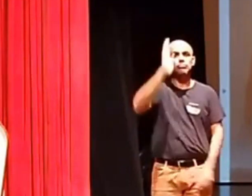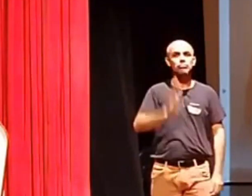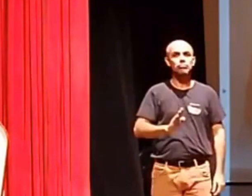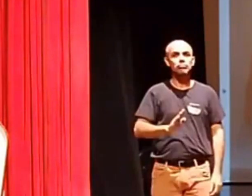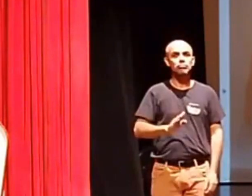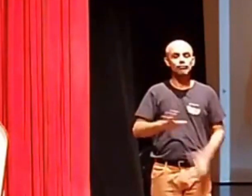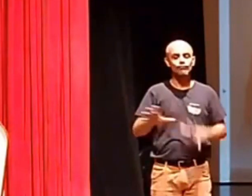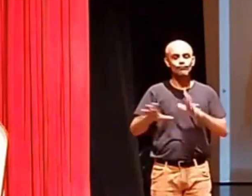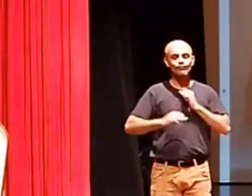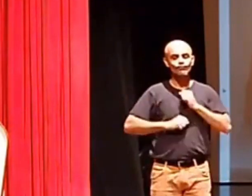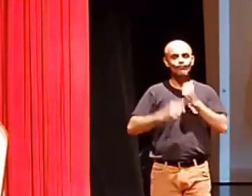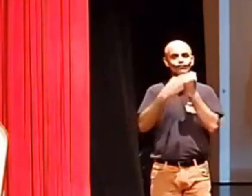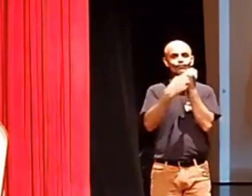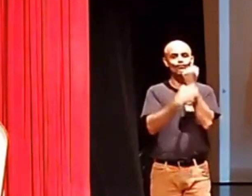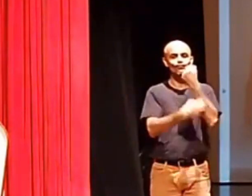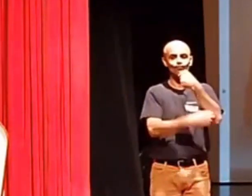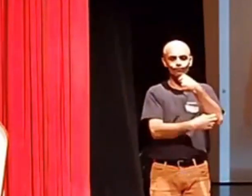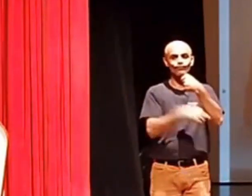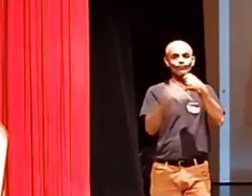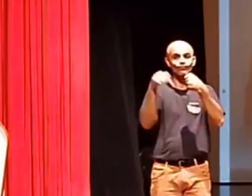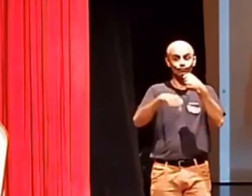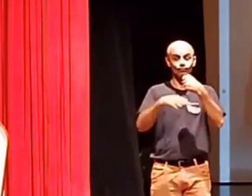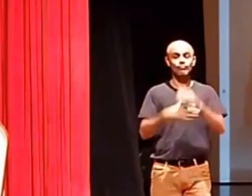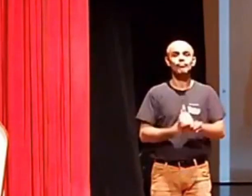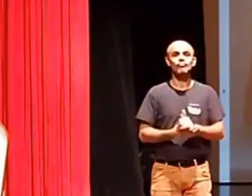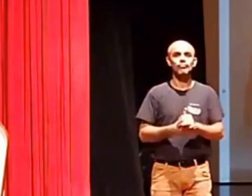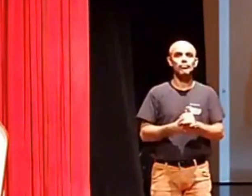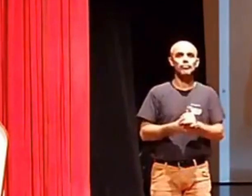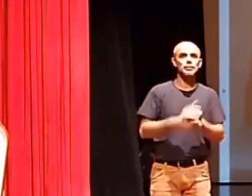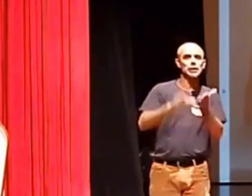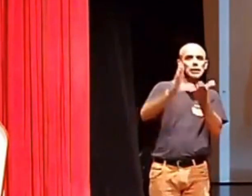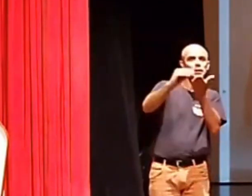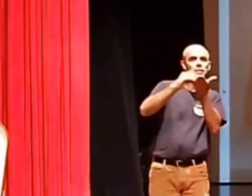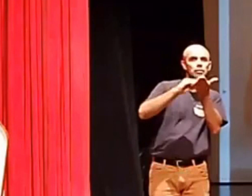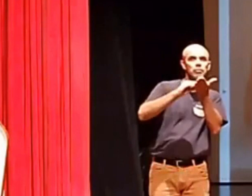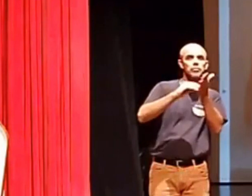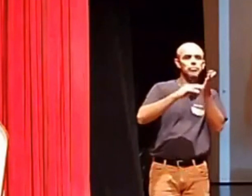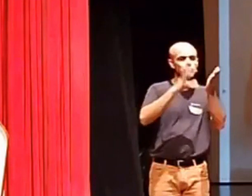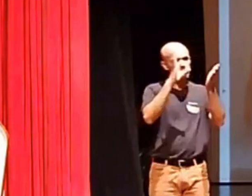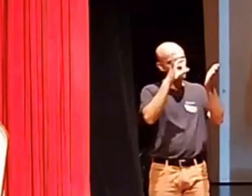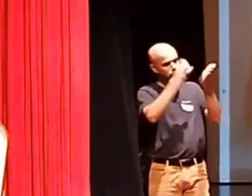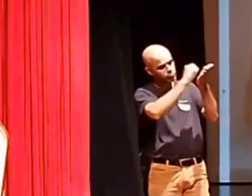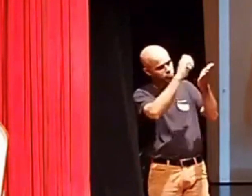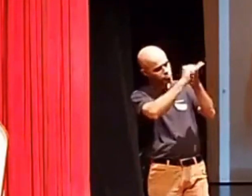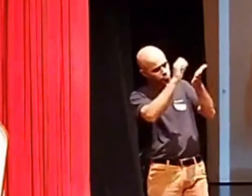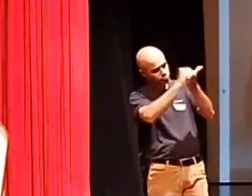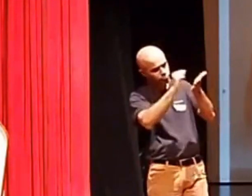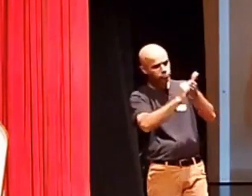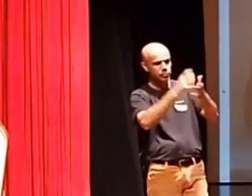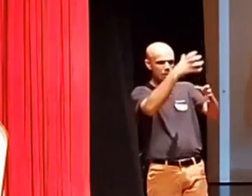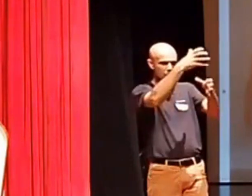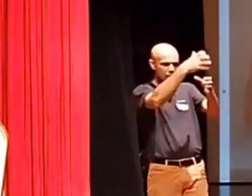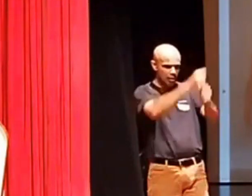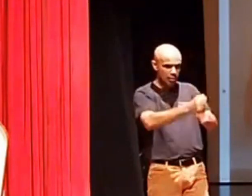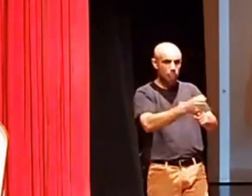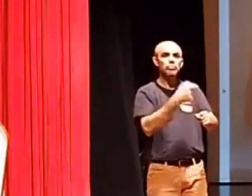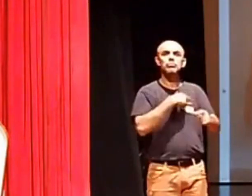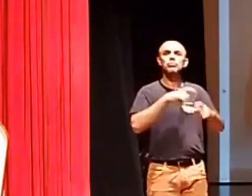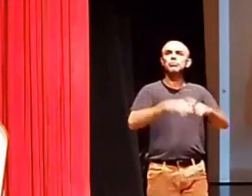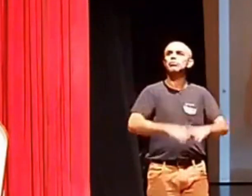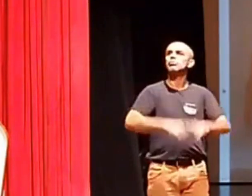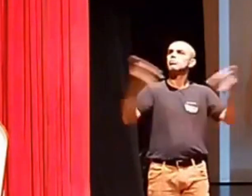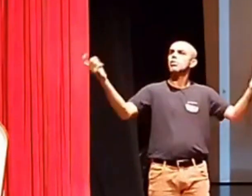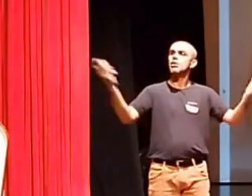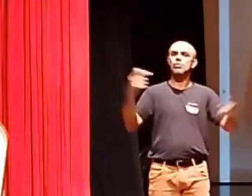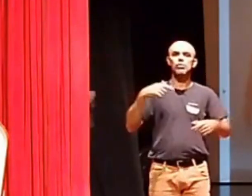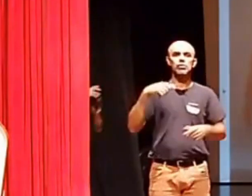pela patologia da escoliose. E isso são dados que a gente tem cadastrado. A gente sabe que esse número ele é muito maior do que